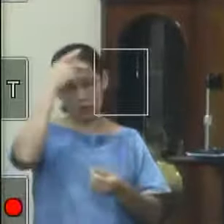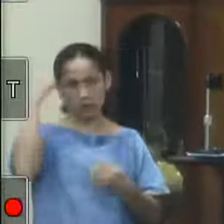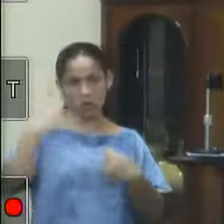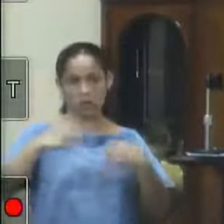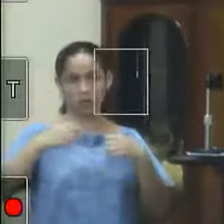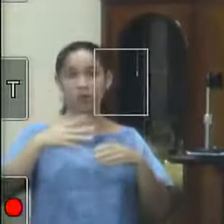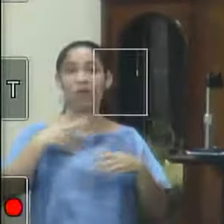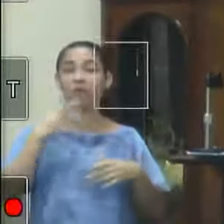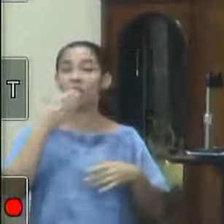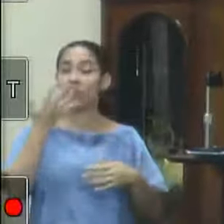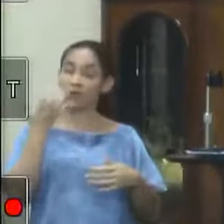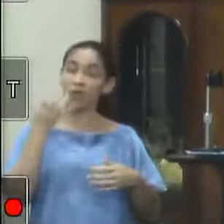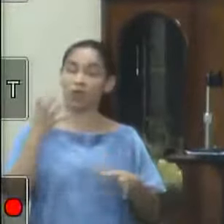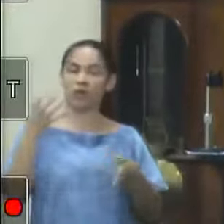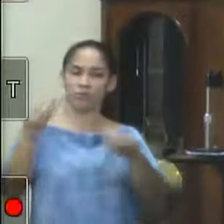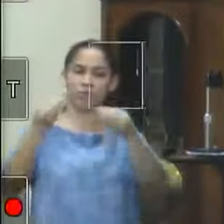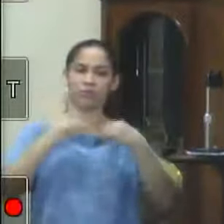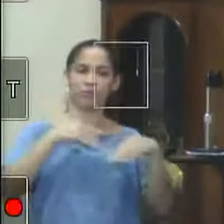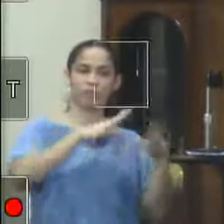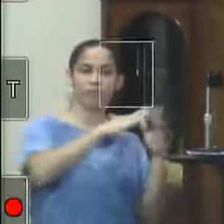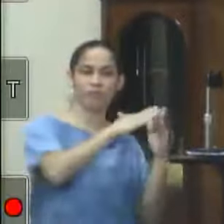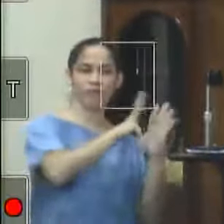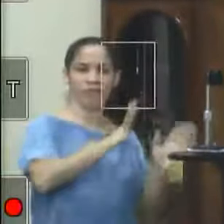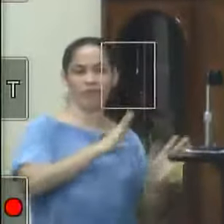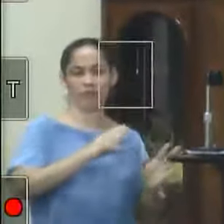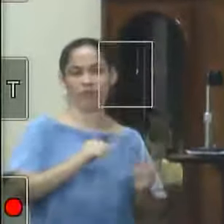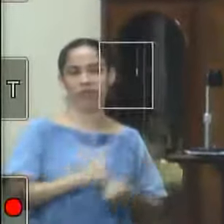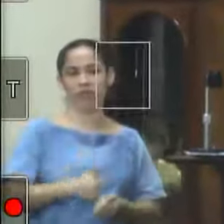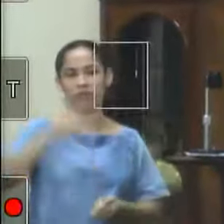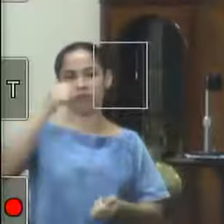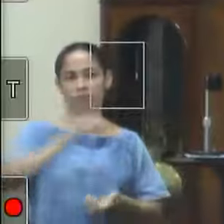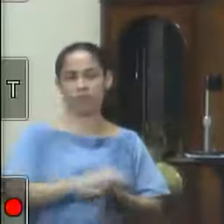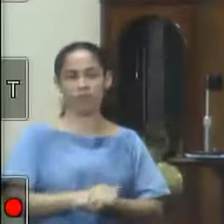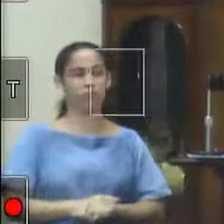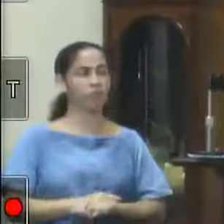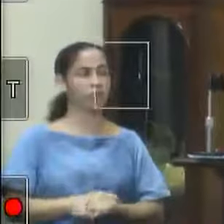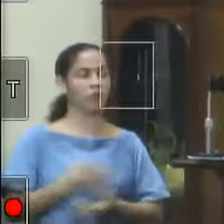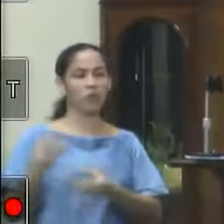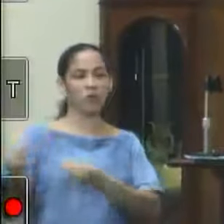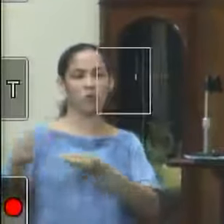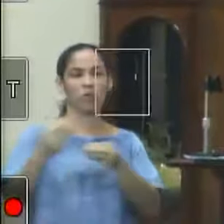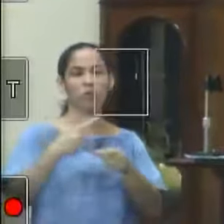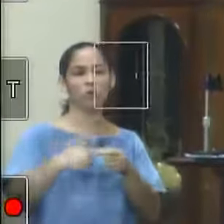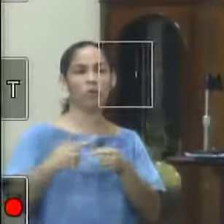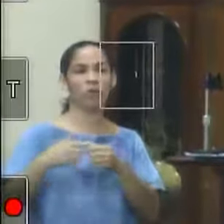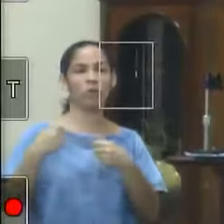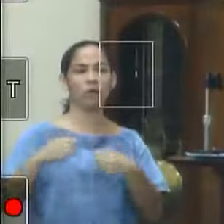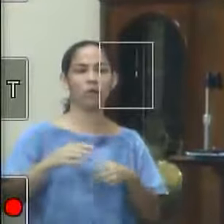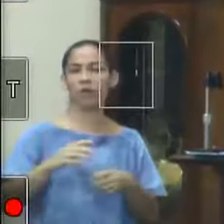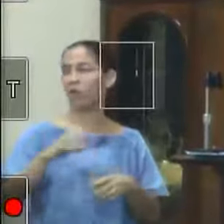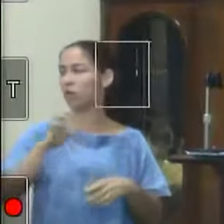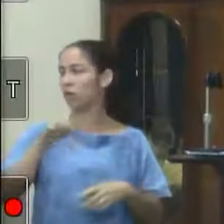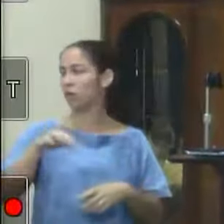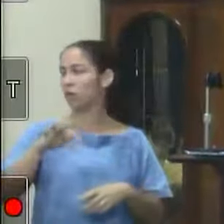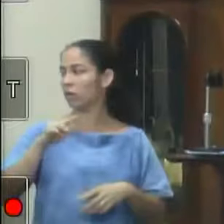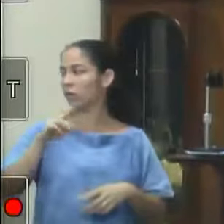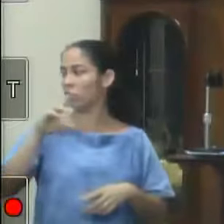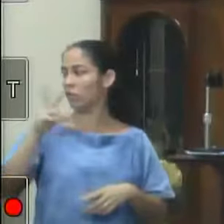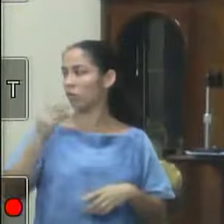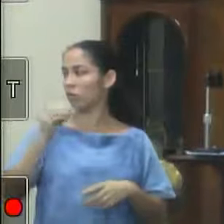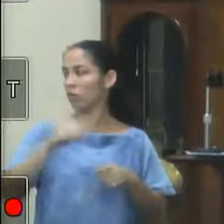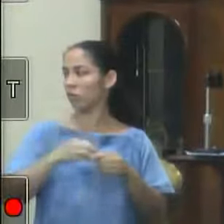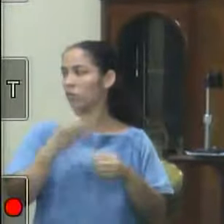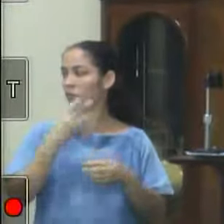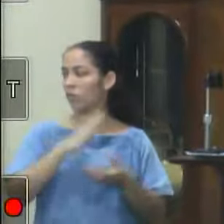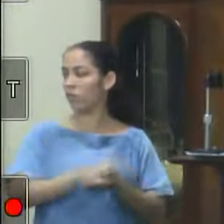dele estar jogando lá. E a mesma coisa com o entulho. Quantos bairros aí estão precisando de entulho? Quantos buracos aí, uns entulhos bons para